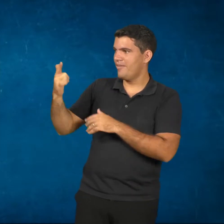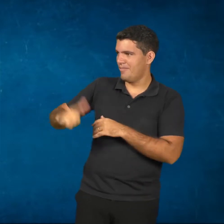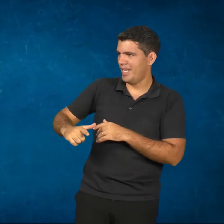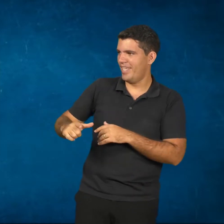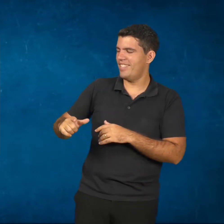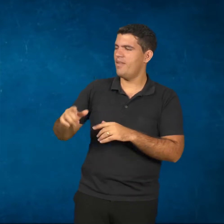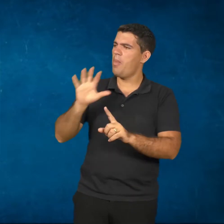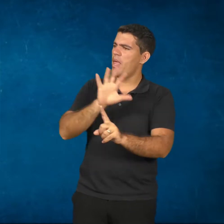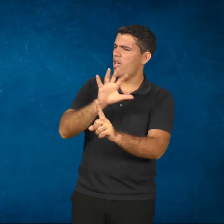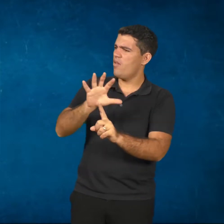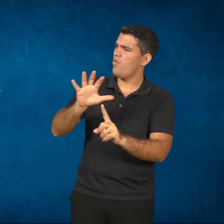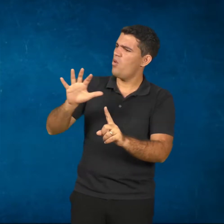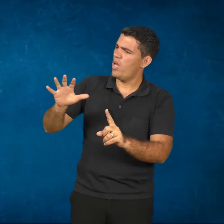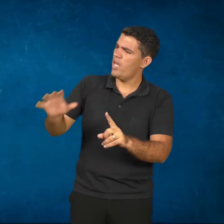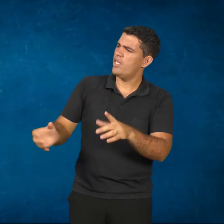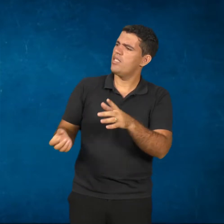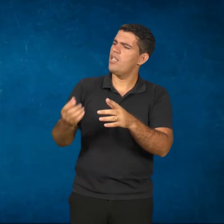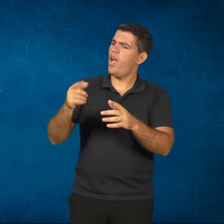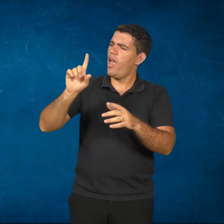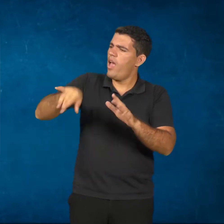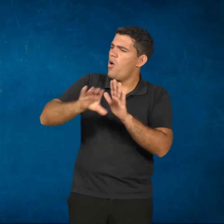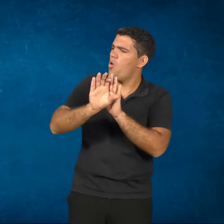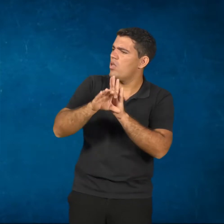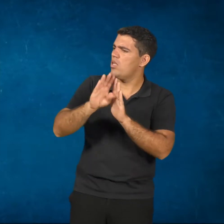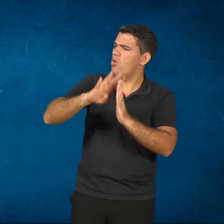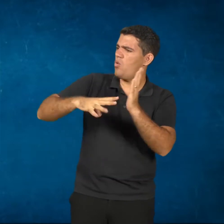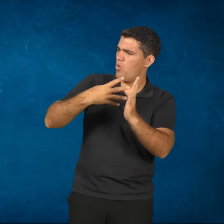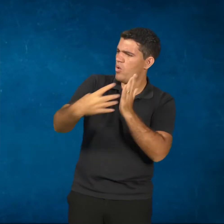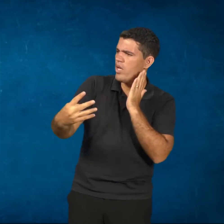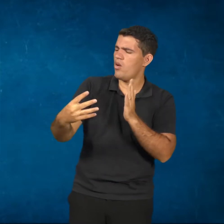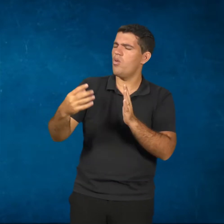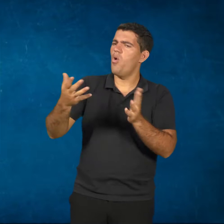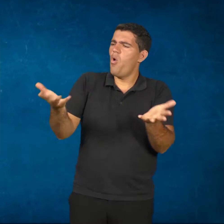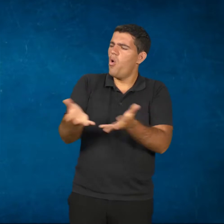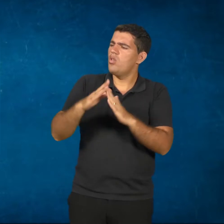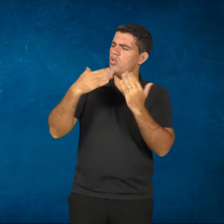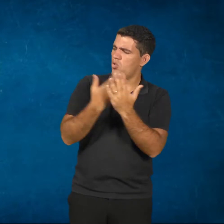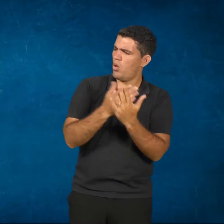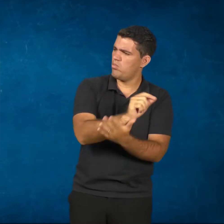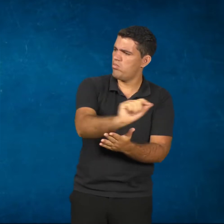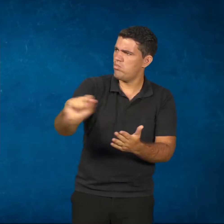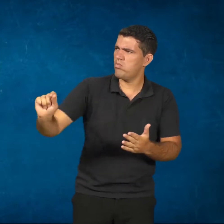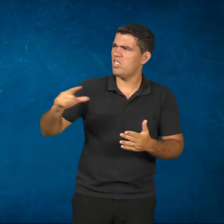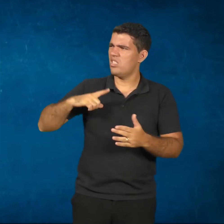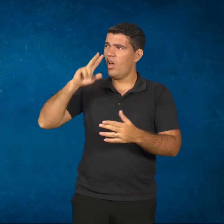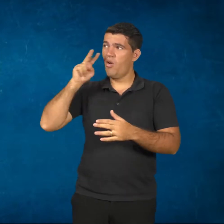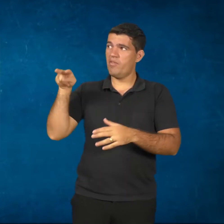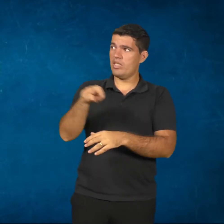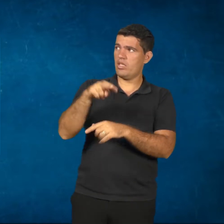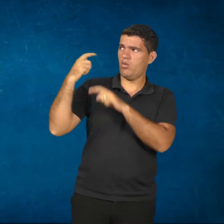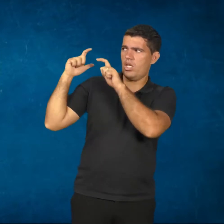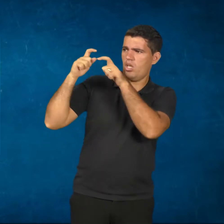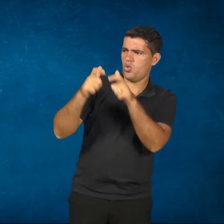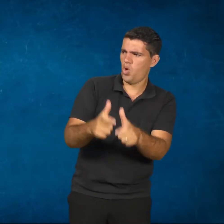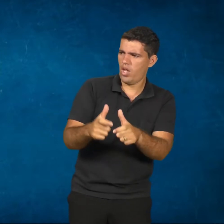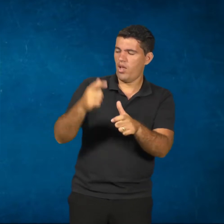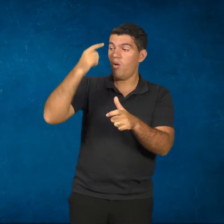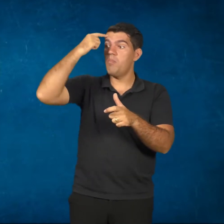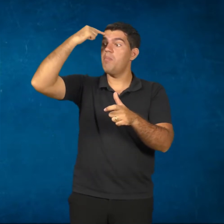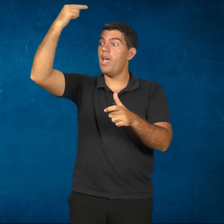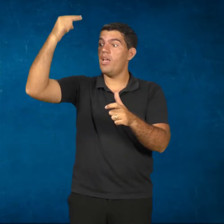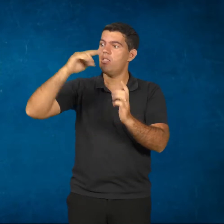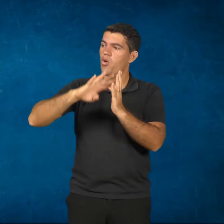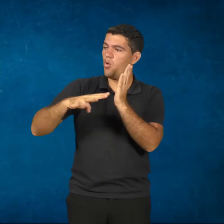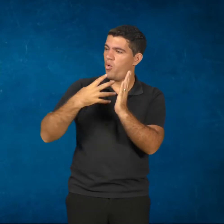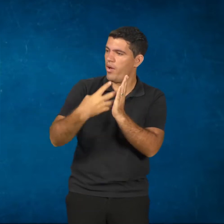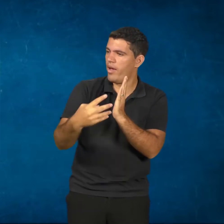né? As influências em relação à concepção curricular que temos hoje nas nossas escolas. Essa visão mais tradicional, que encarava o currículo ali